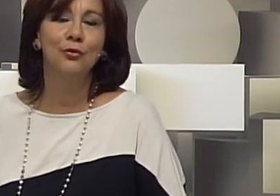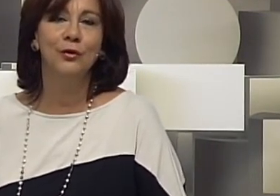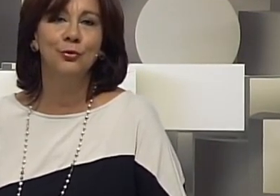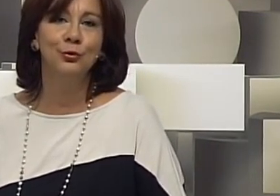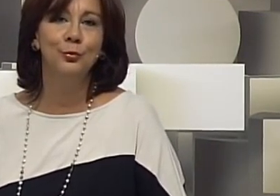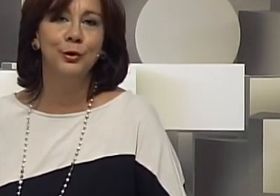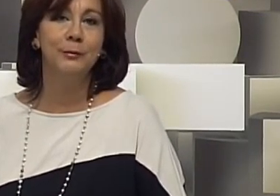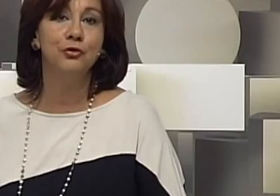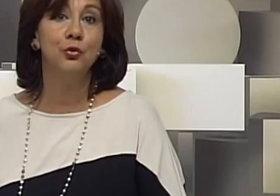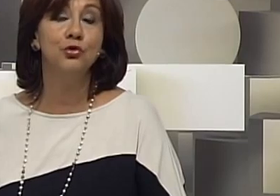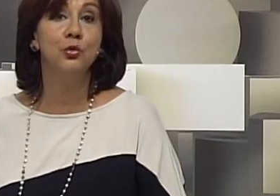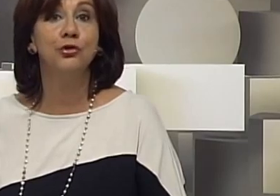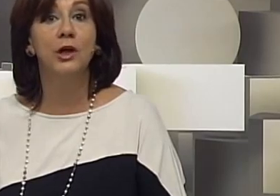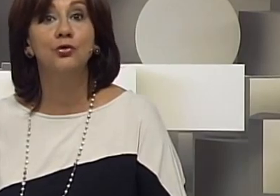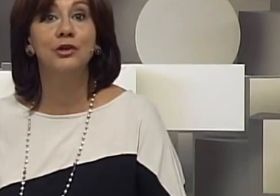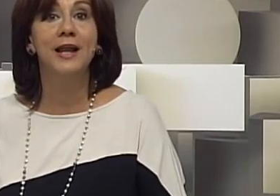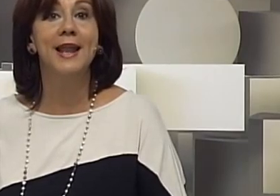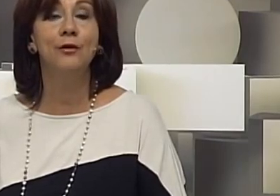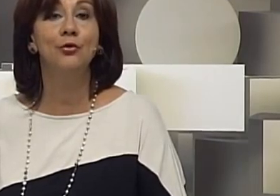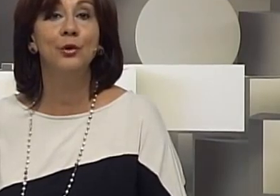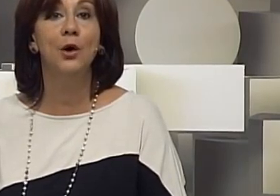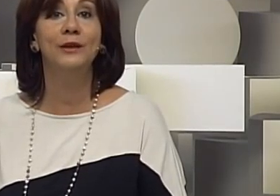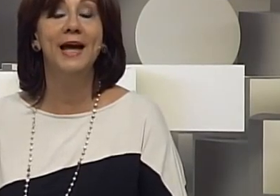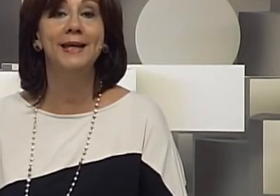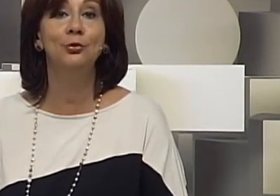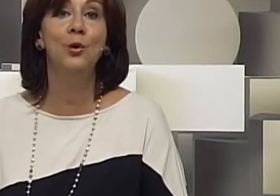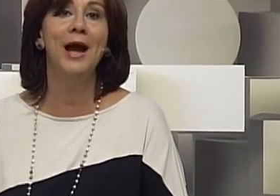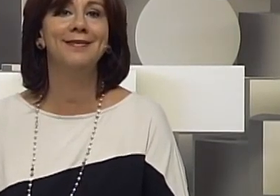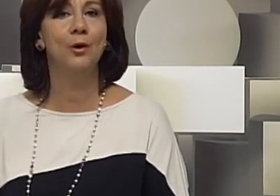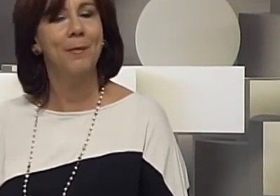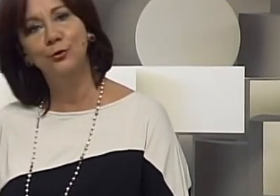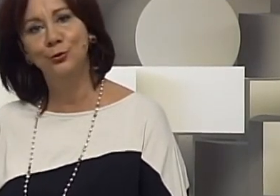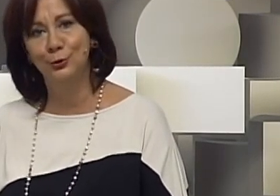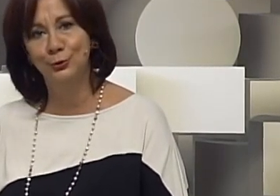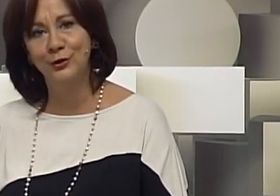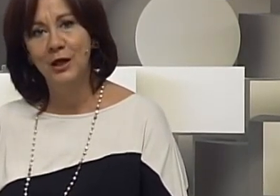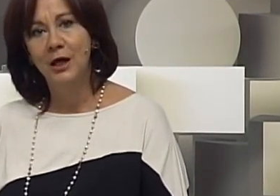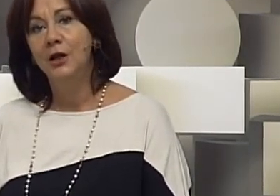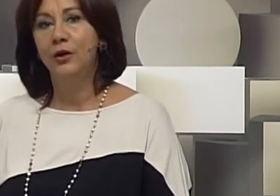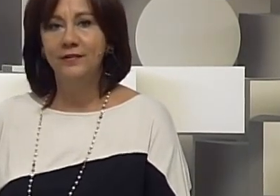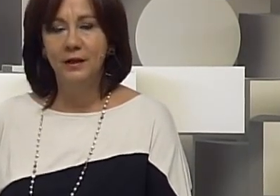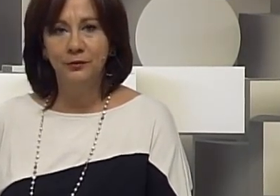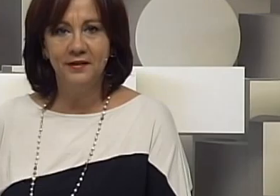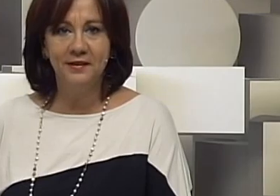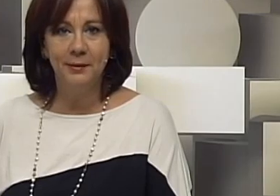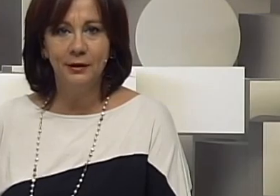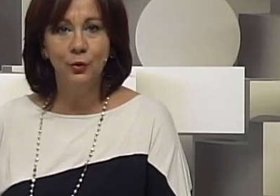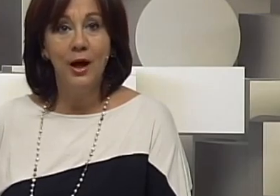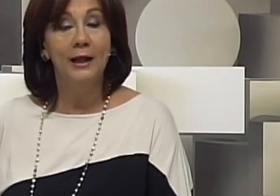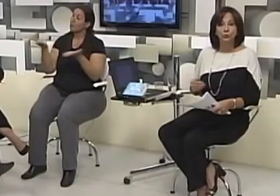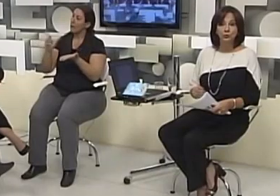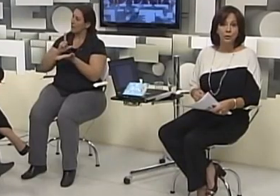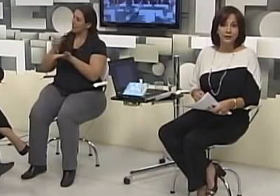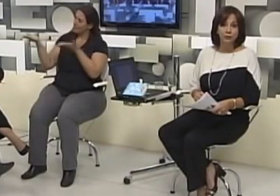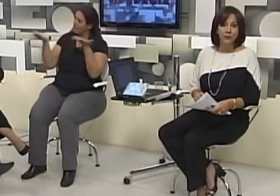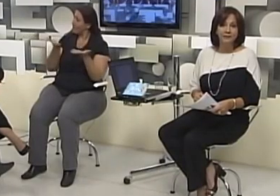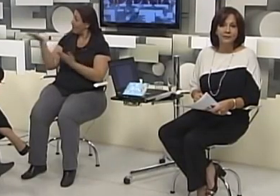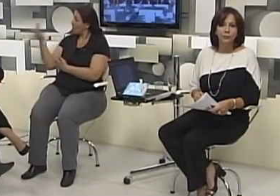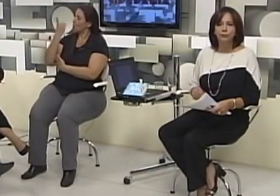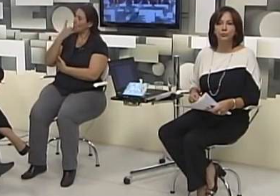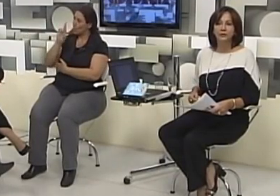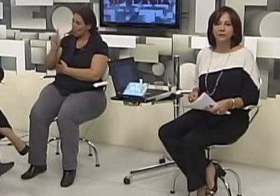é o nosso assunto do programa de hoje, que é o Dia Nacional da Educação para os Surdos. Nós estamos recebendo a doutora